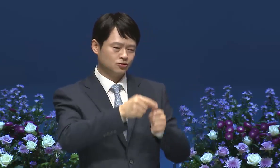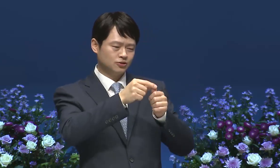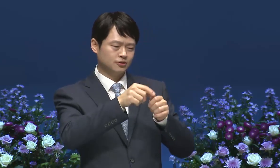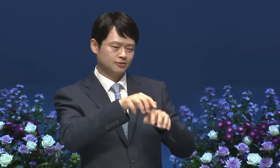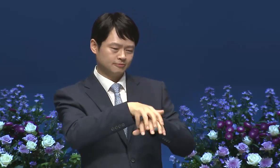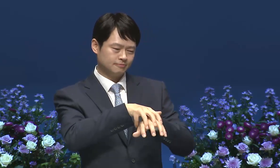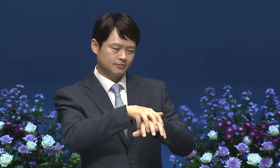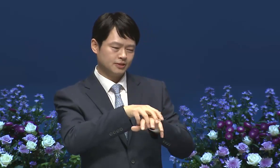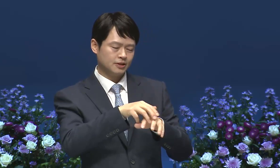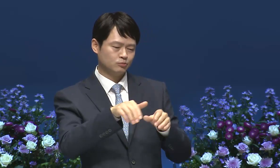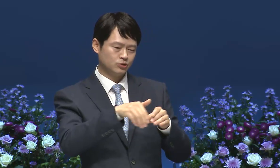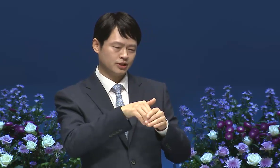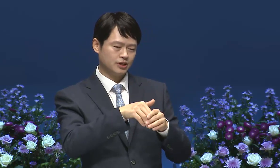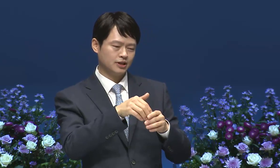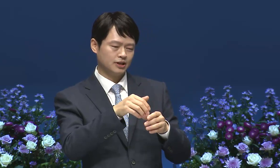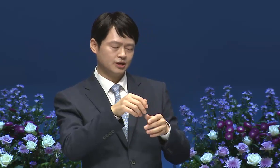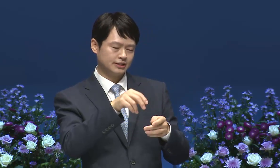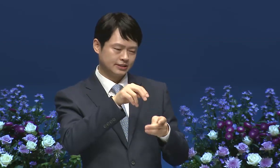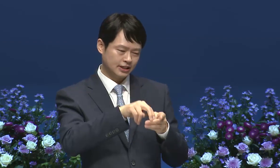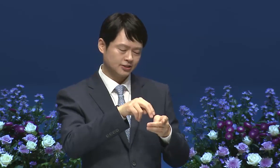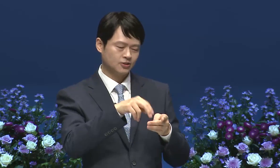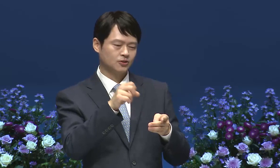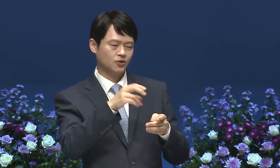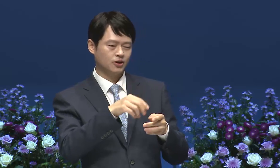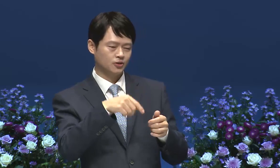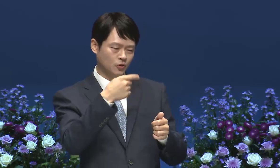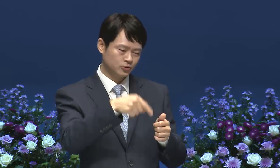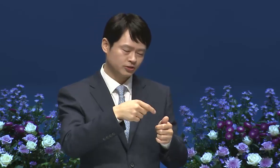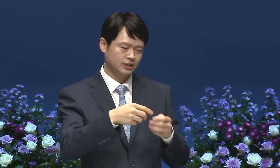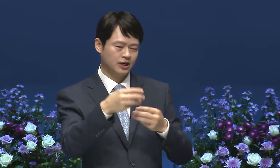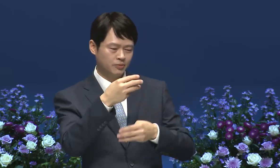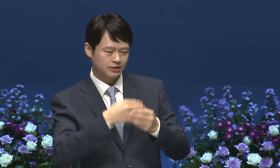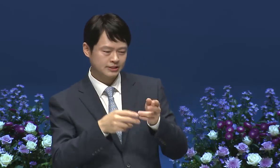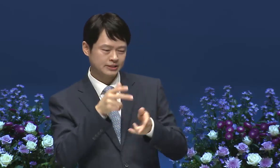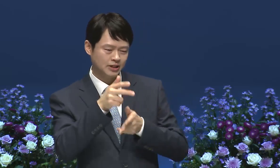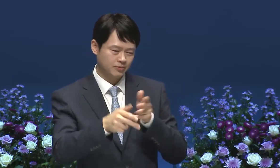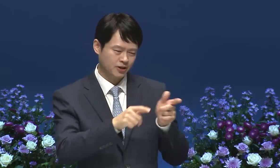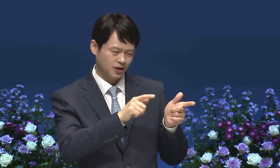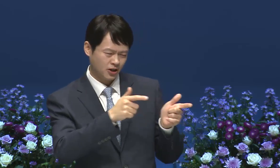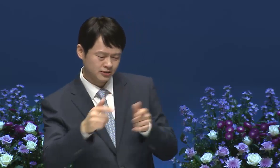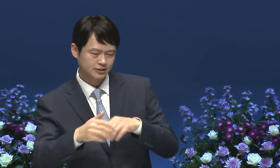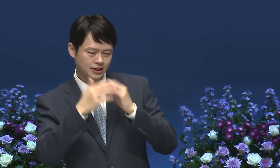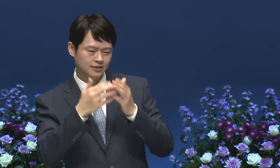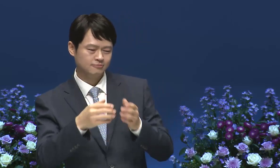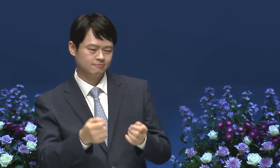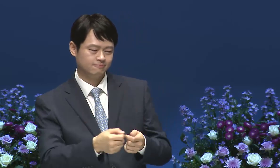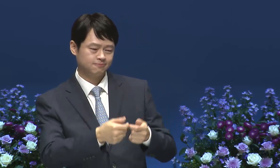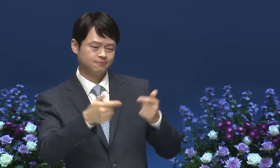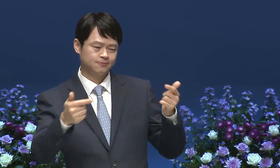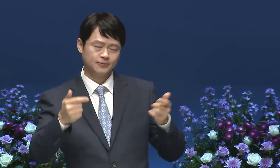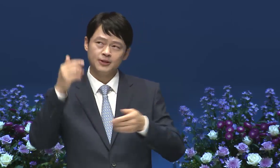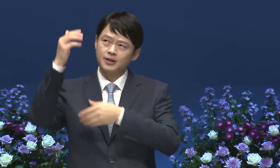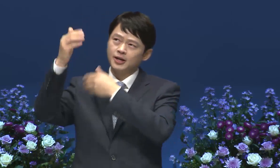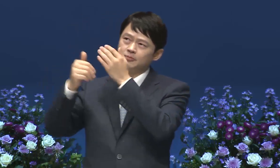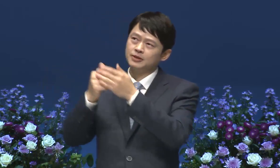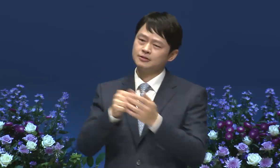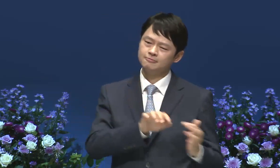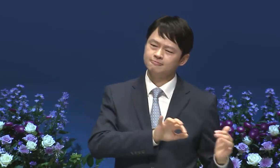지역이 아니라 팔라완, 필리핀 전역, 그리고 전 세계를 걸쳐서 이 복음의 시스템이 세워지고